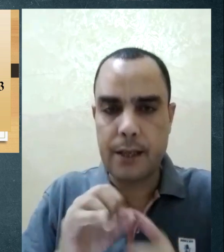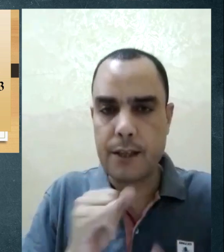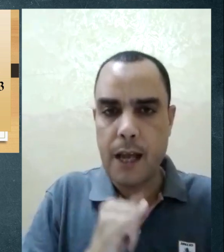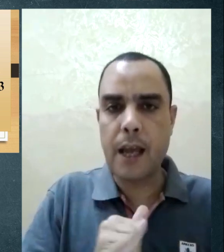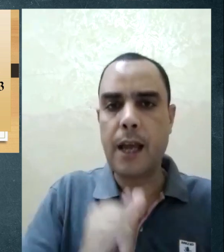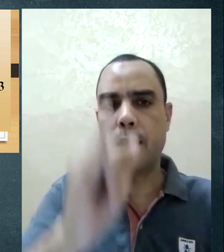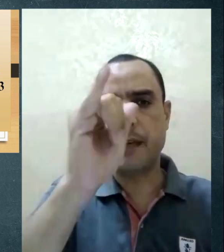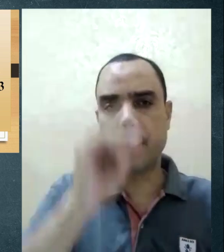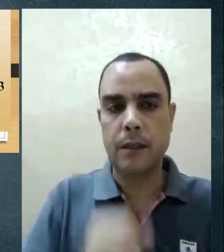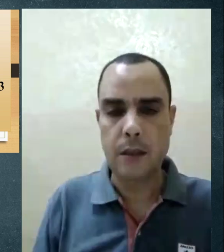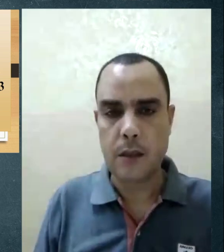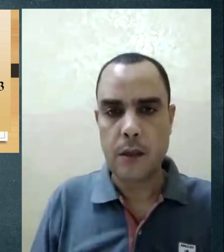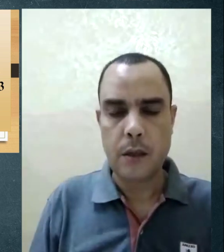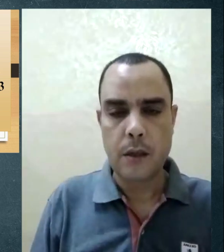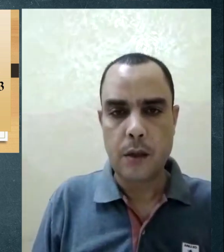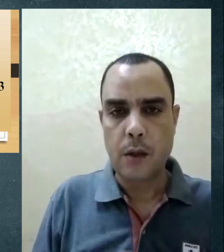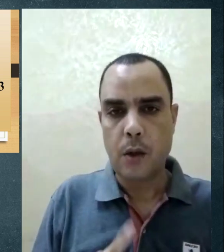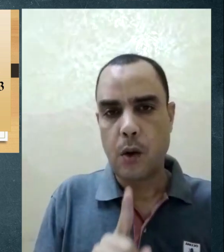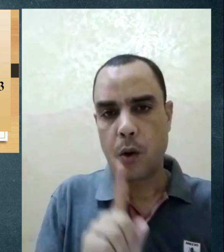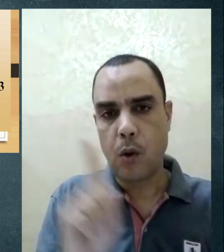مرتبطتان دائما